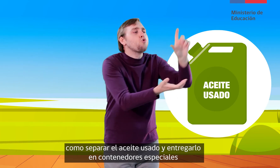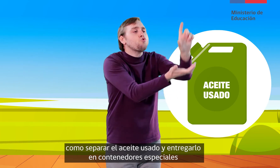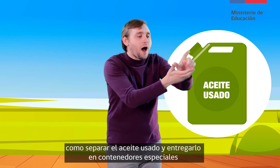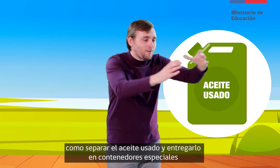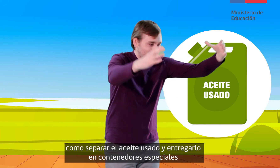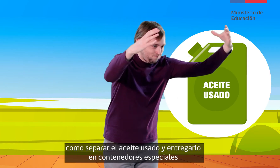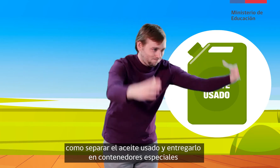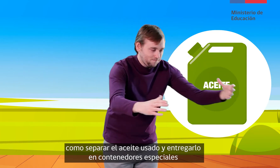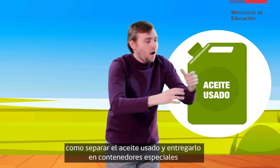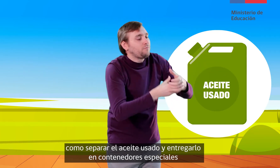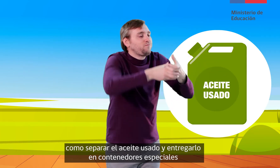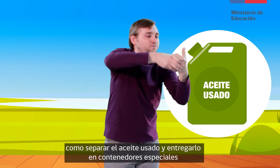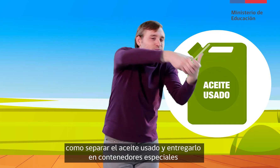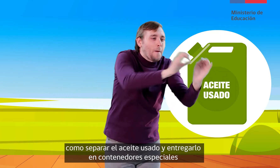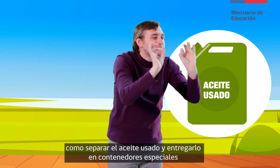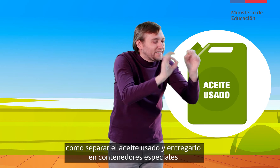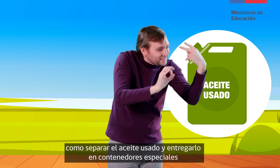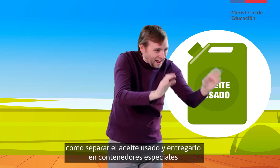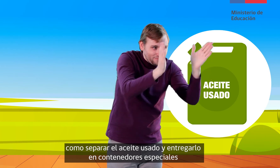y entregarlo en contenedores especiales